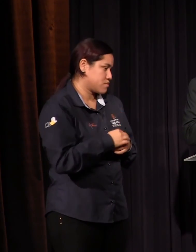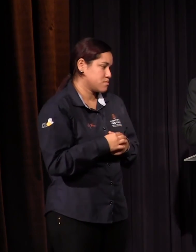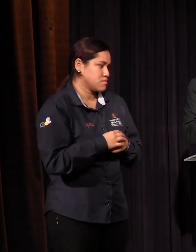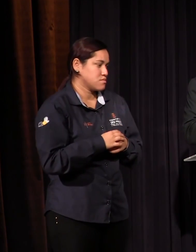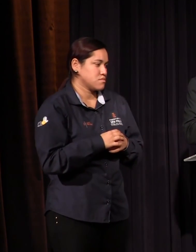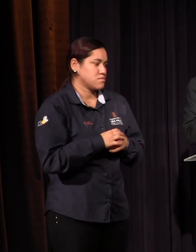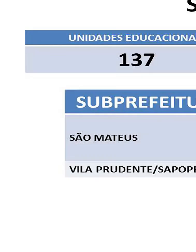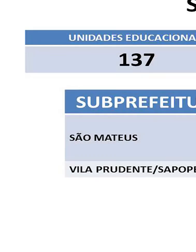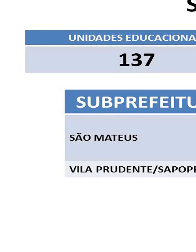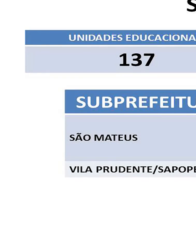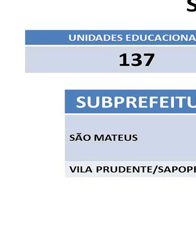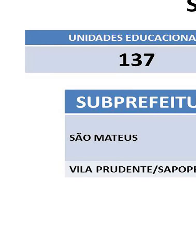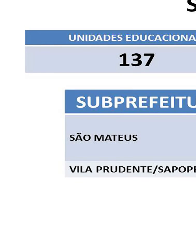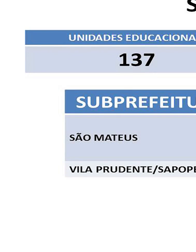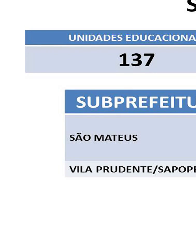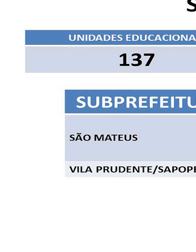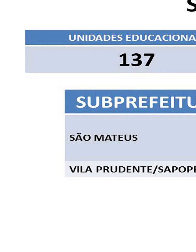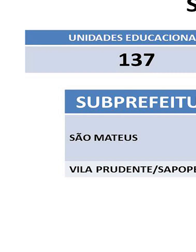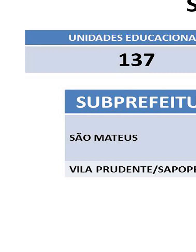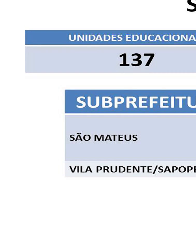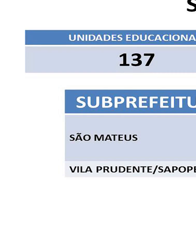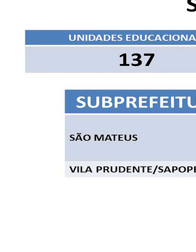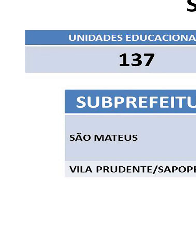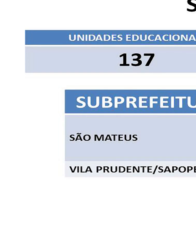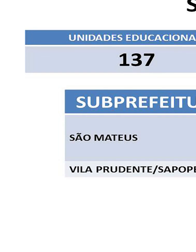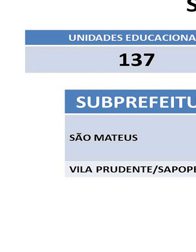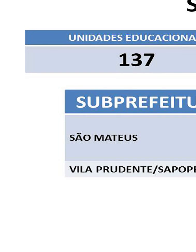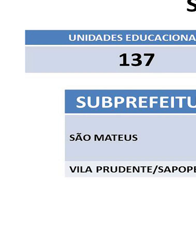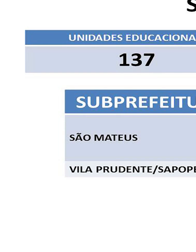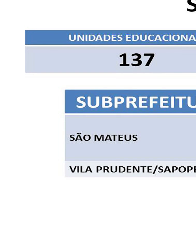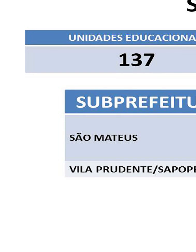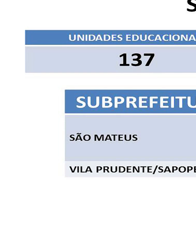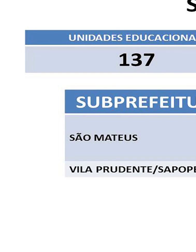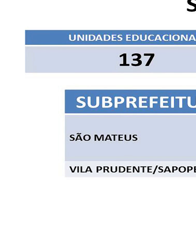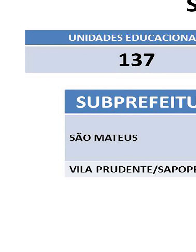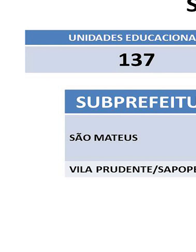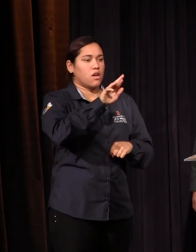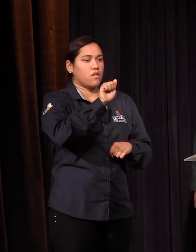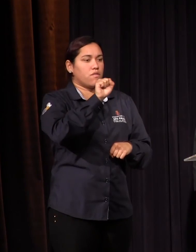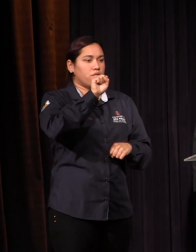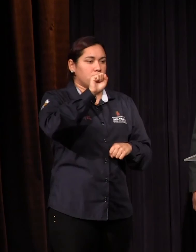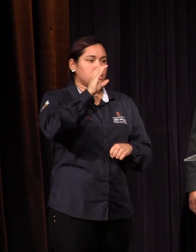representando cresce regional de são mateus senhor francisco franco lan